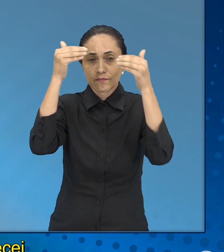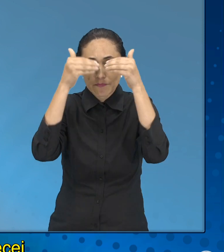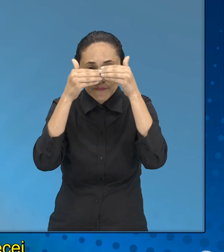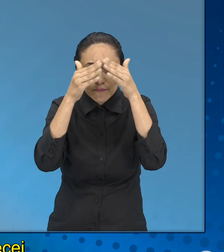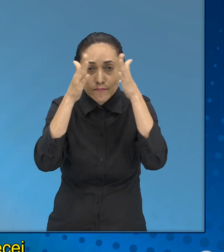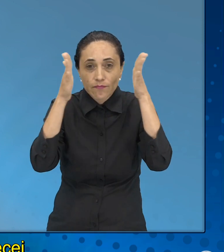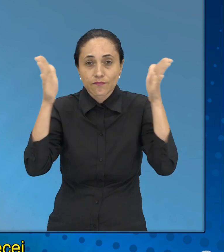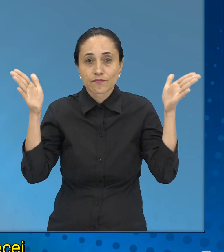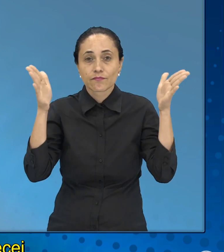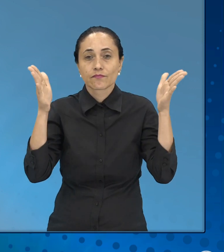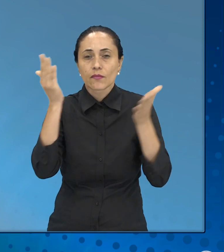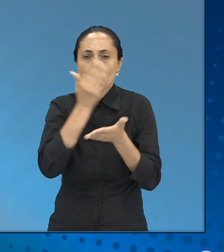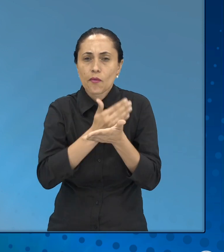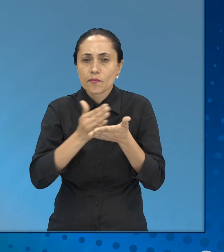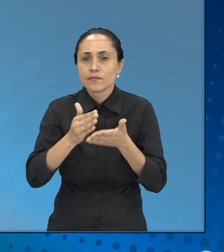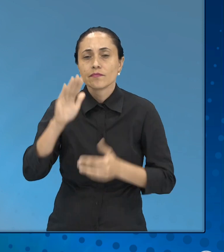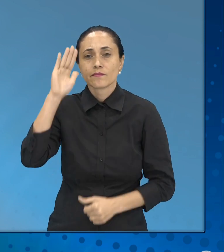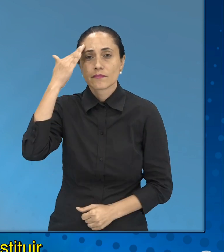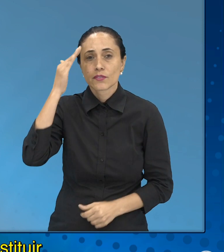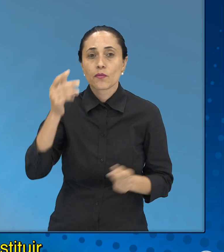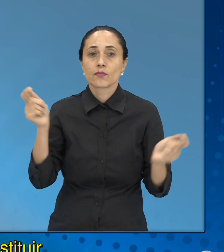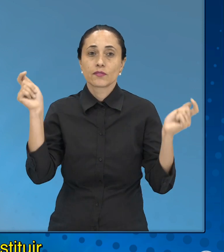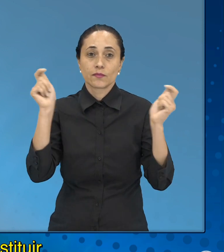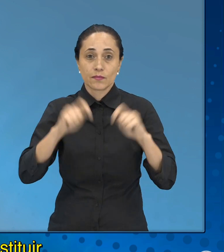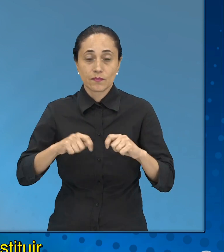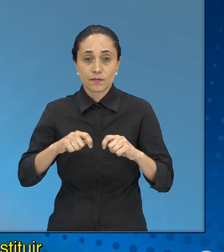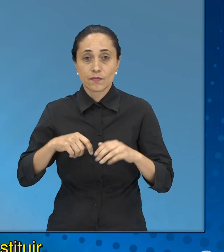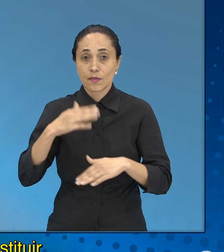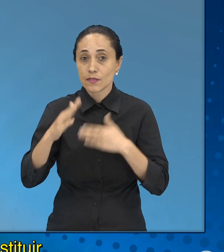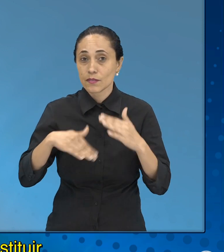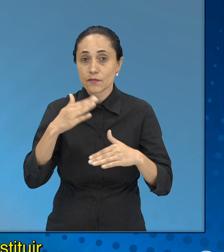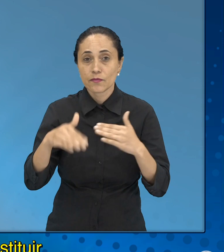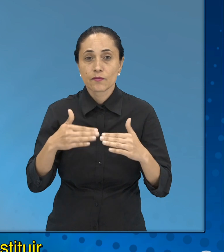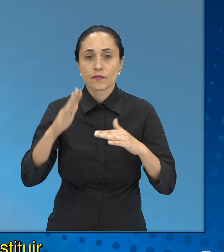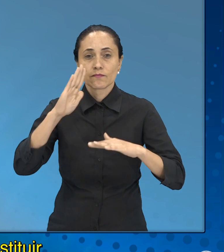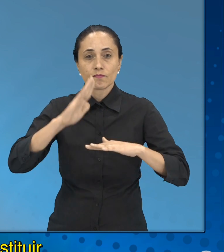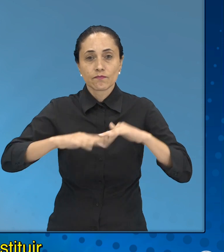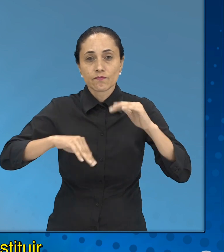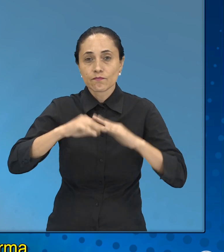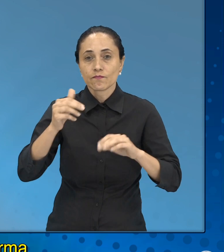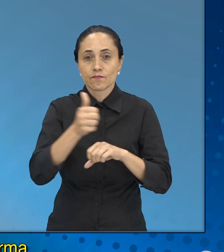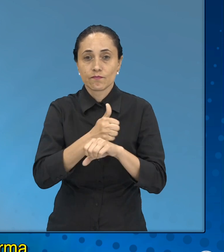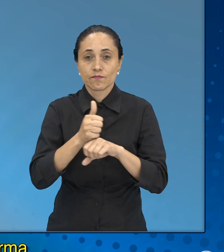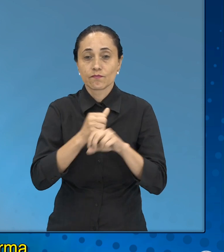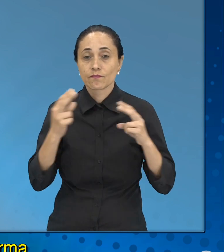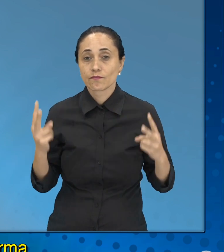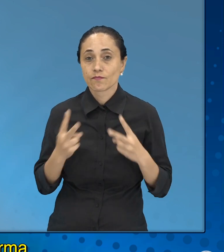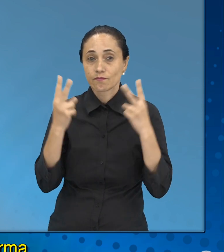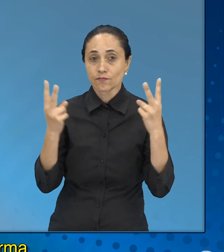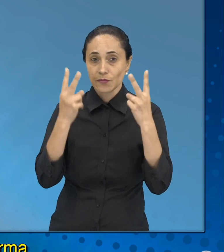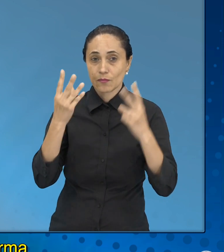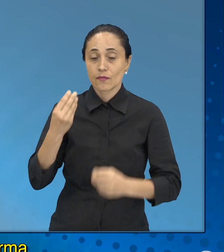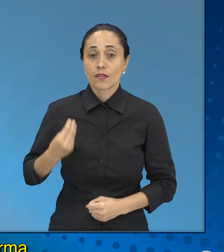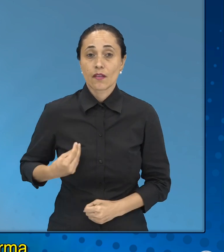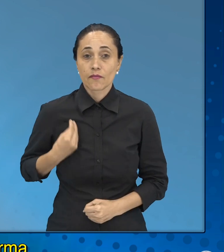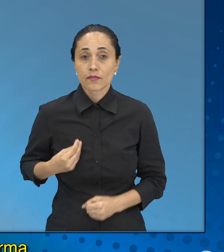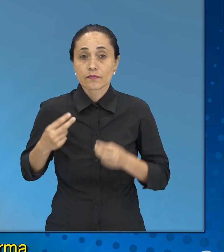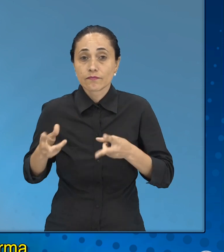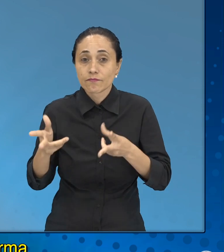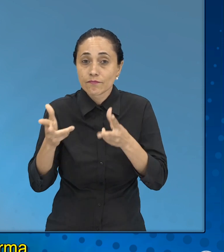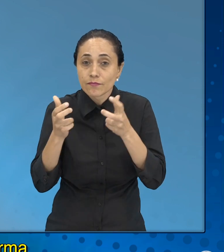comecei a compreender melhor as possibilidades que podem me constituir como profissional, valorizando de forma